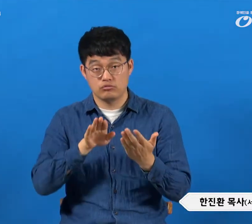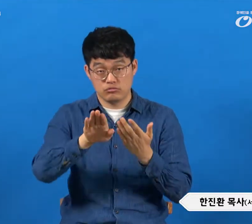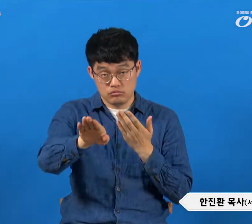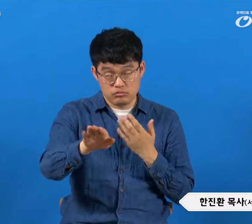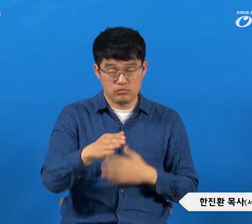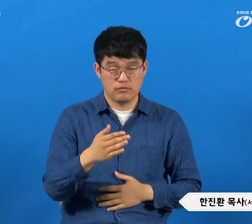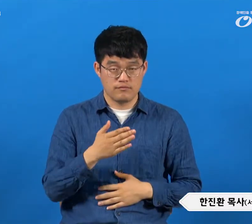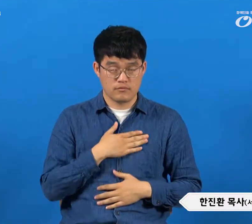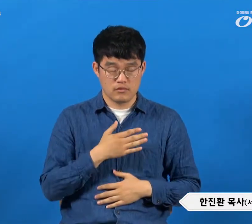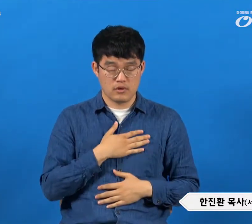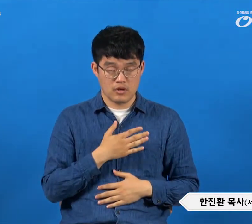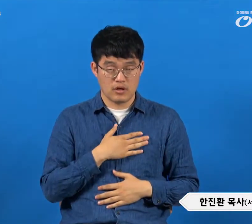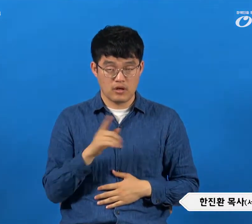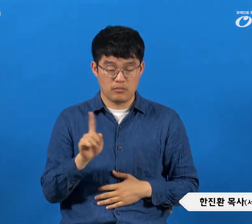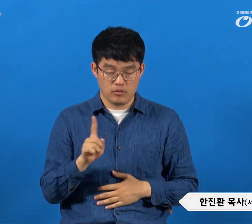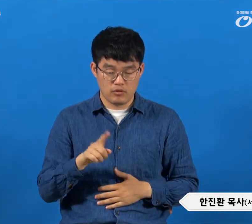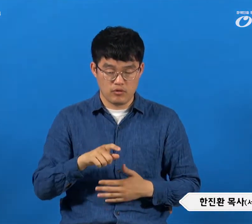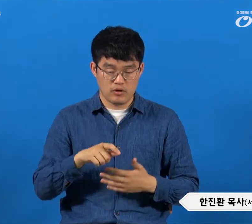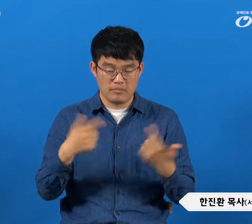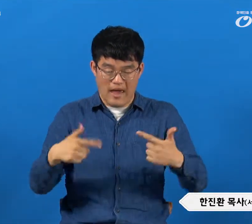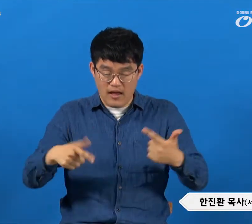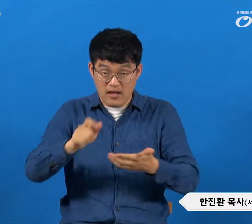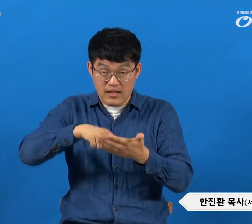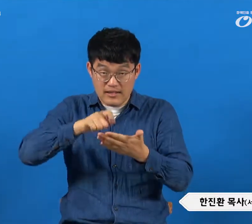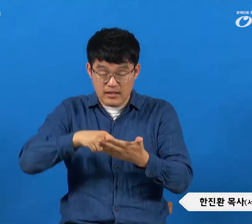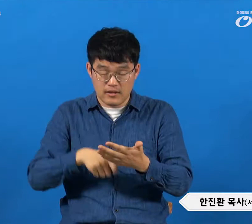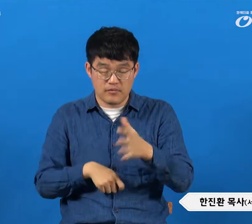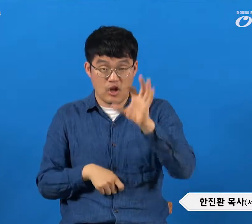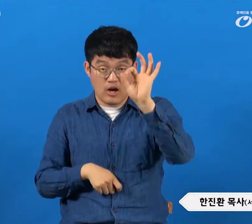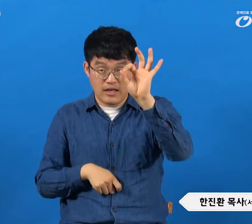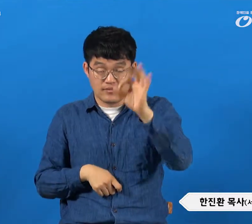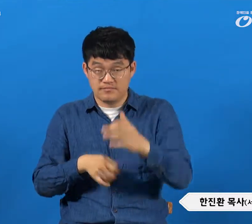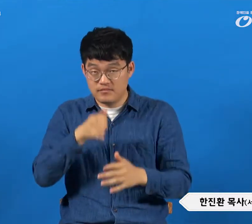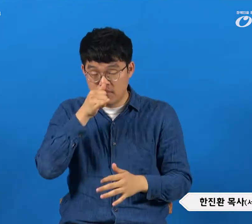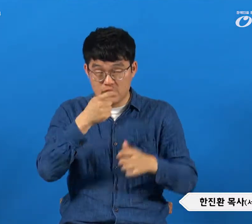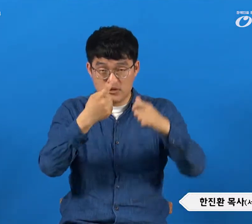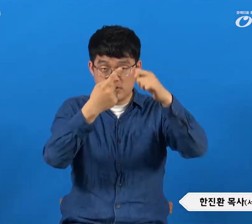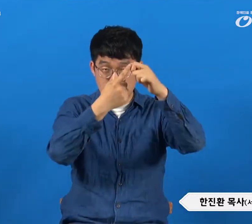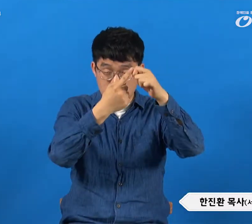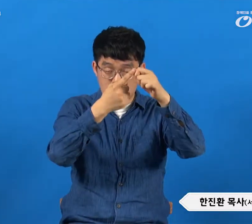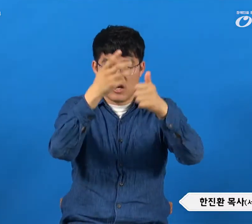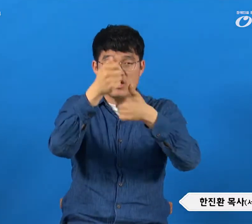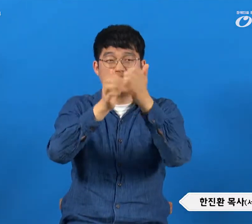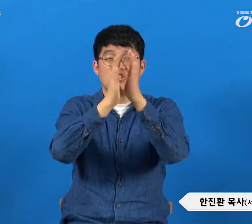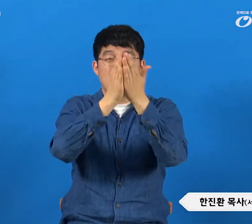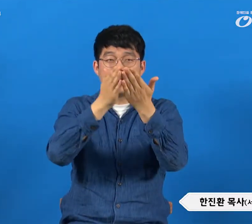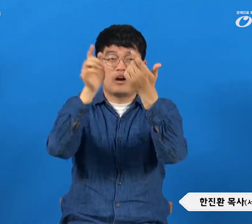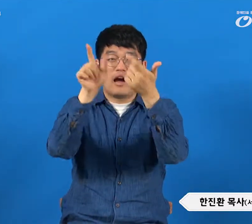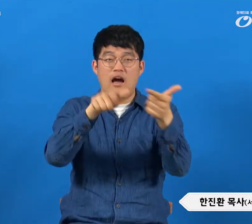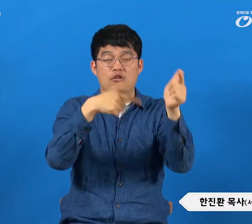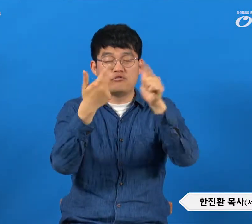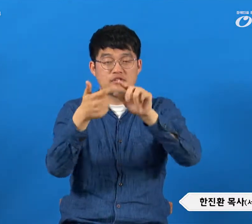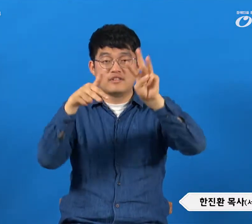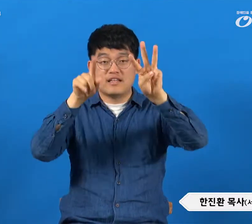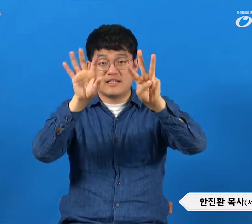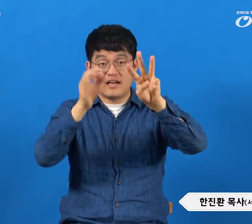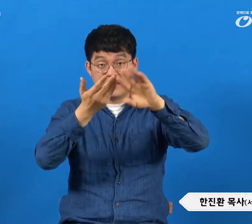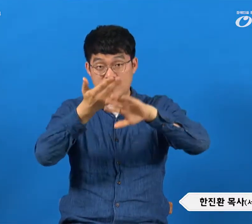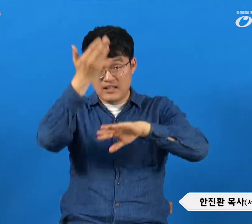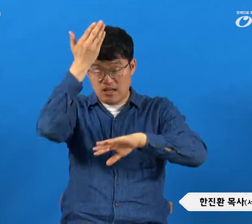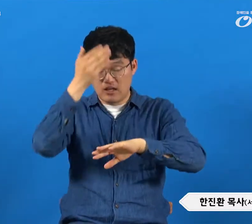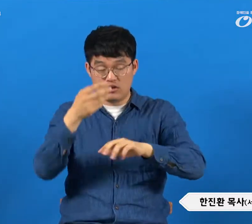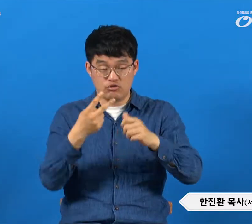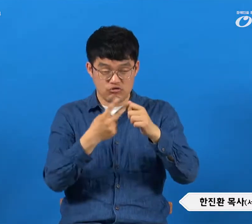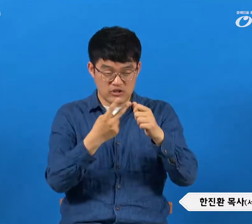일기장에 10가지 체크리스트를 만들었습니다. 첫째, 성경은 하루 석 장 이상 볼 것.